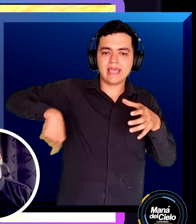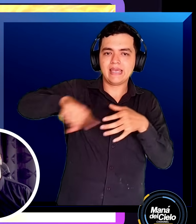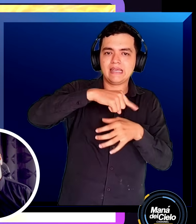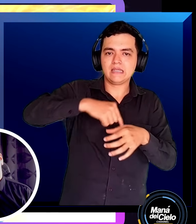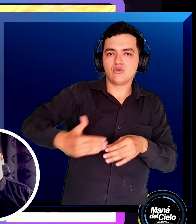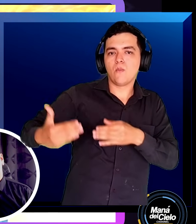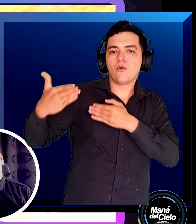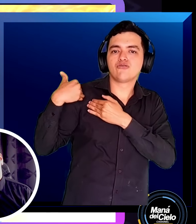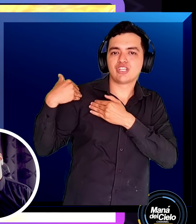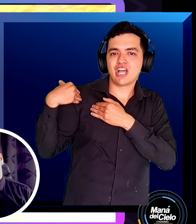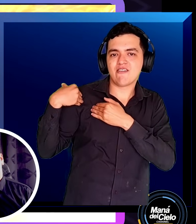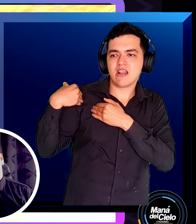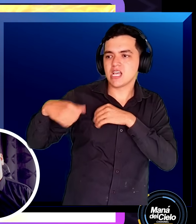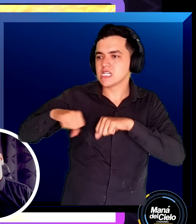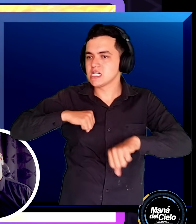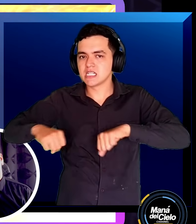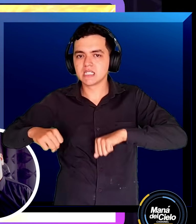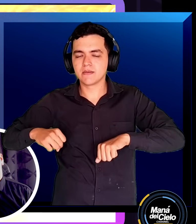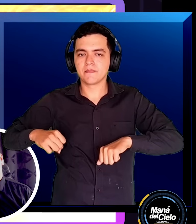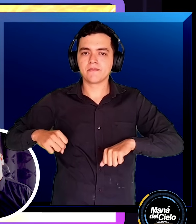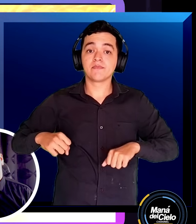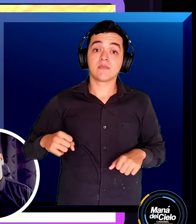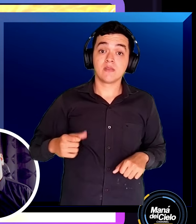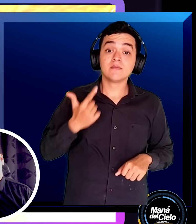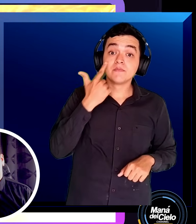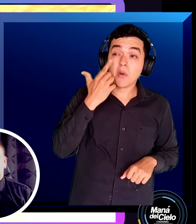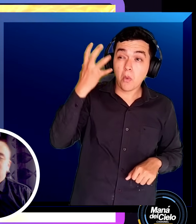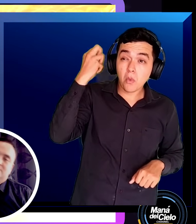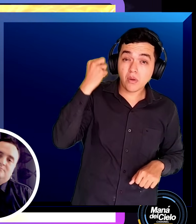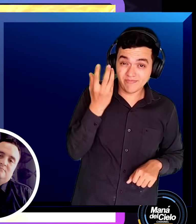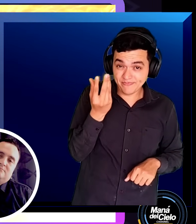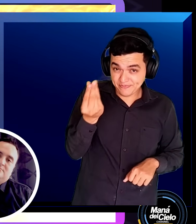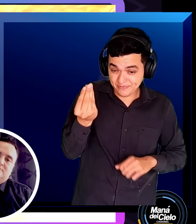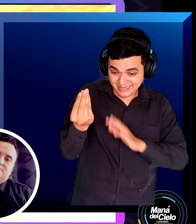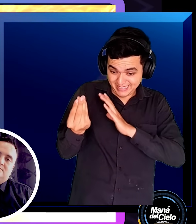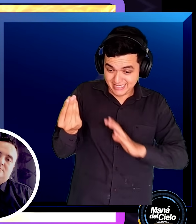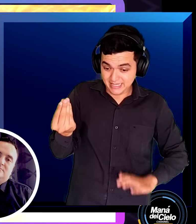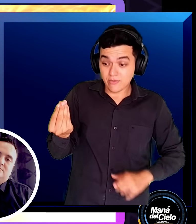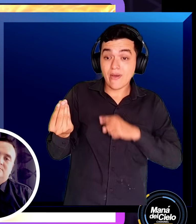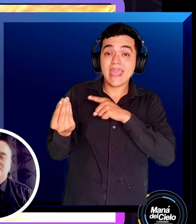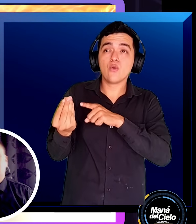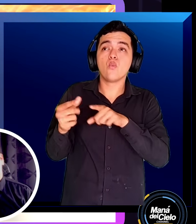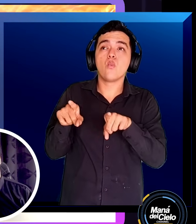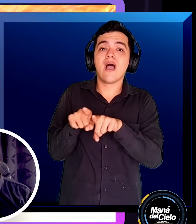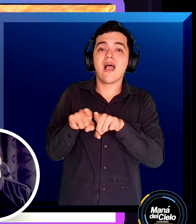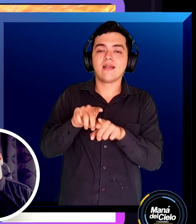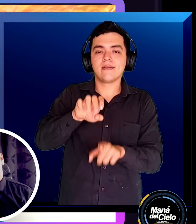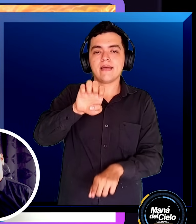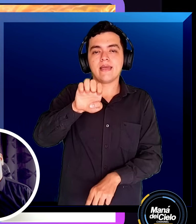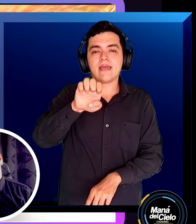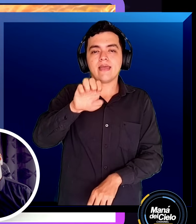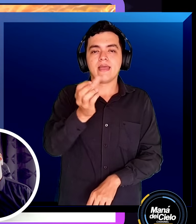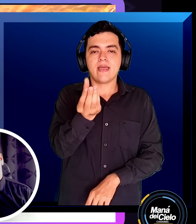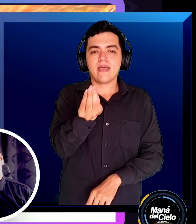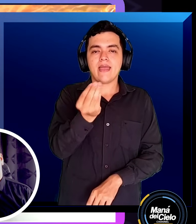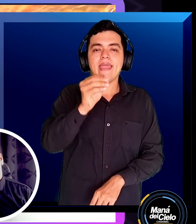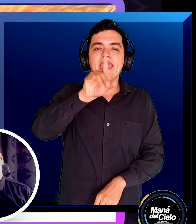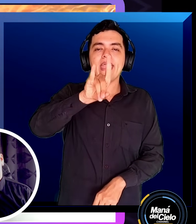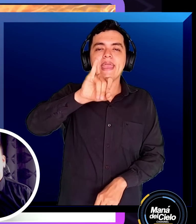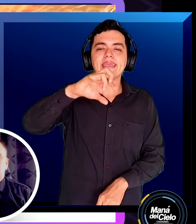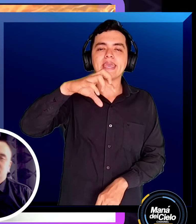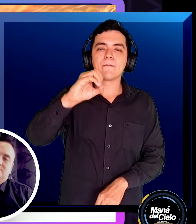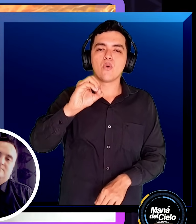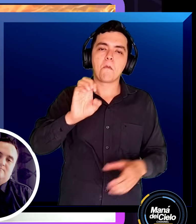otros atiendan las demás cosas, porque nosotros nos ocuparemos de la oración y